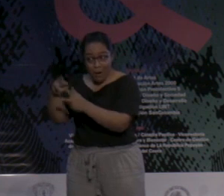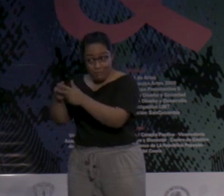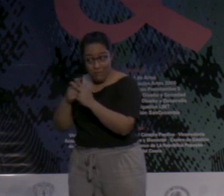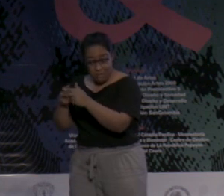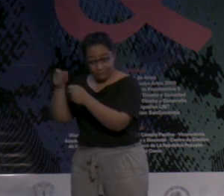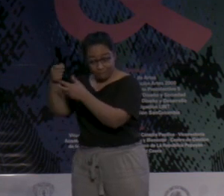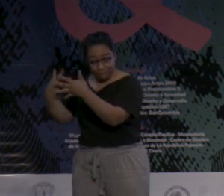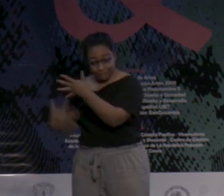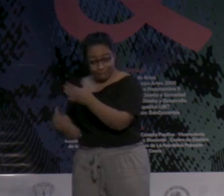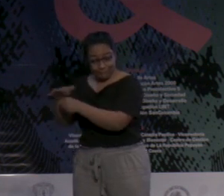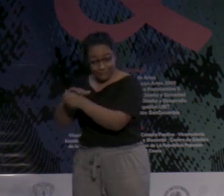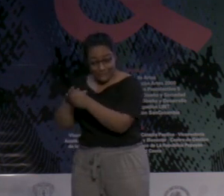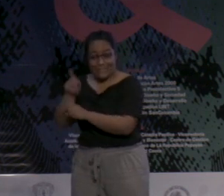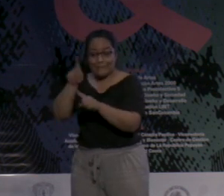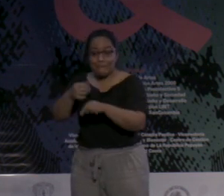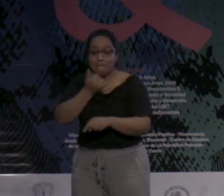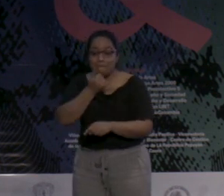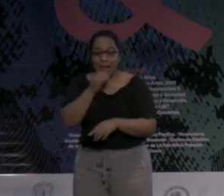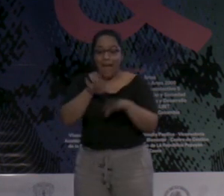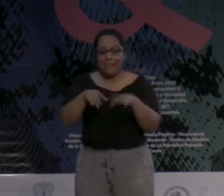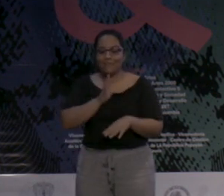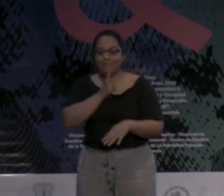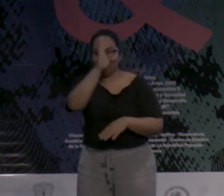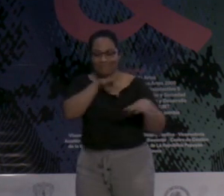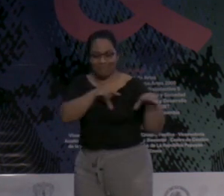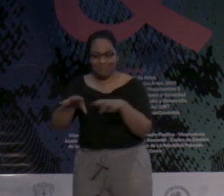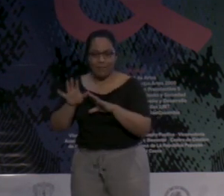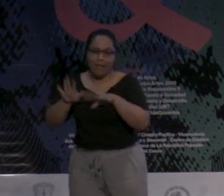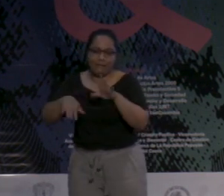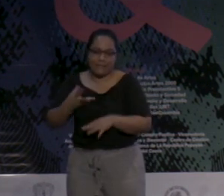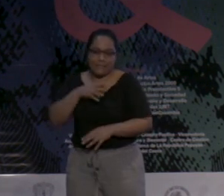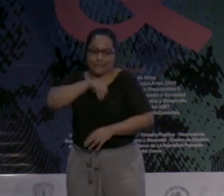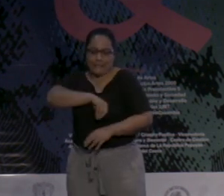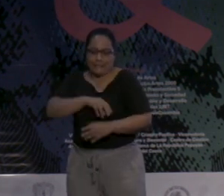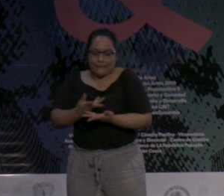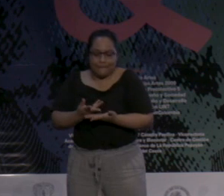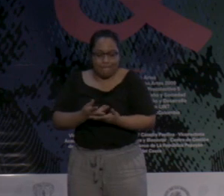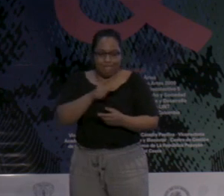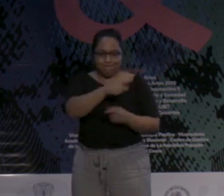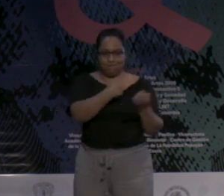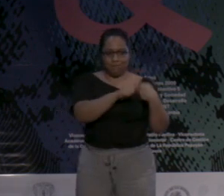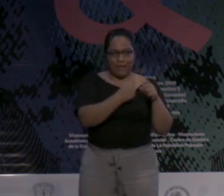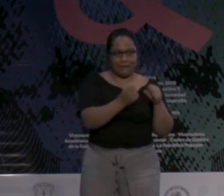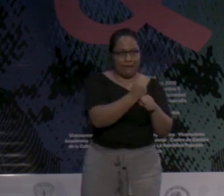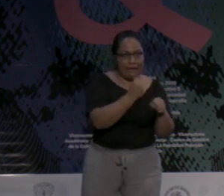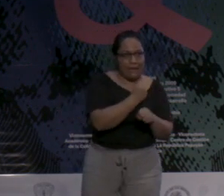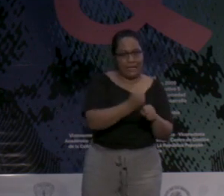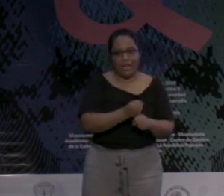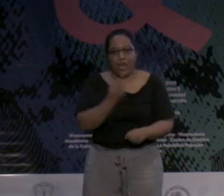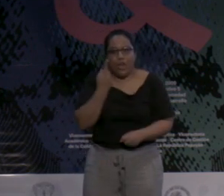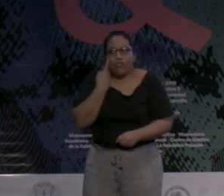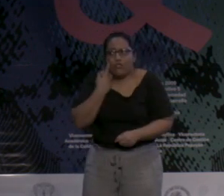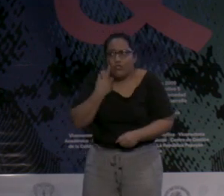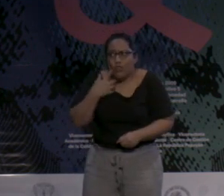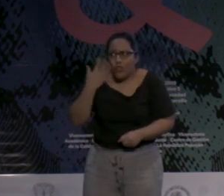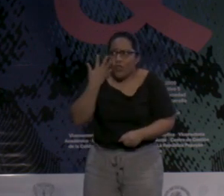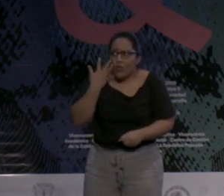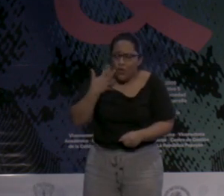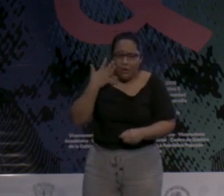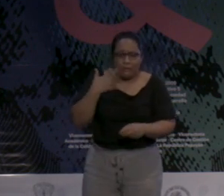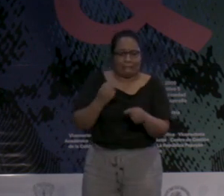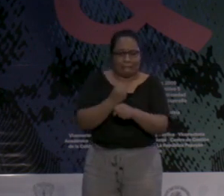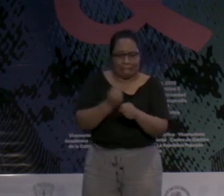entre esas una serie de costumbres y de hábitos que en muchos casos la economía informal no tiene, una economía del día a día